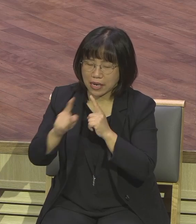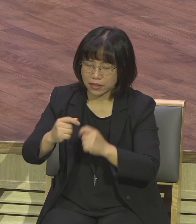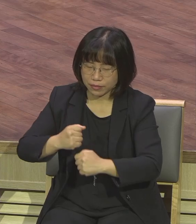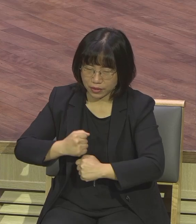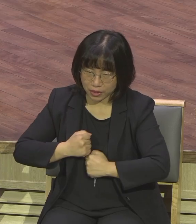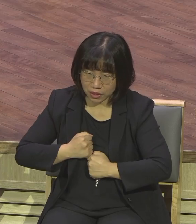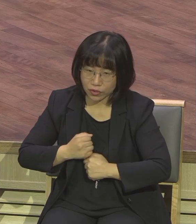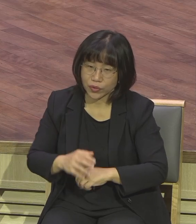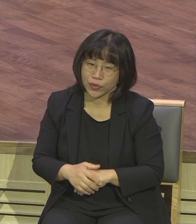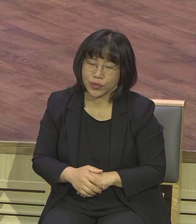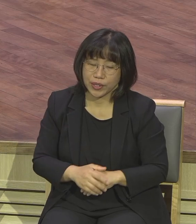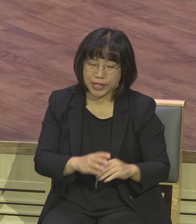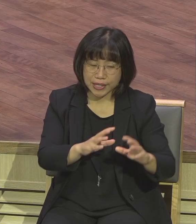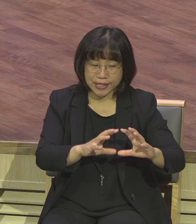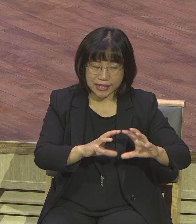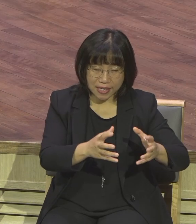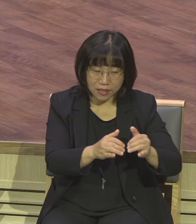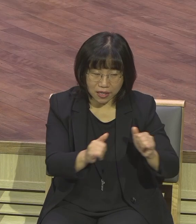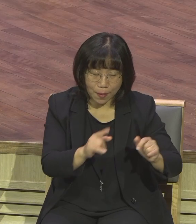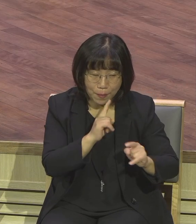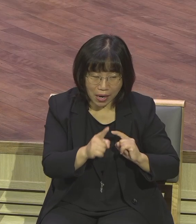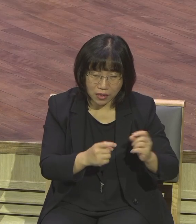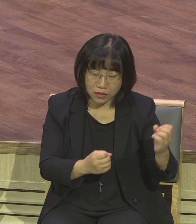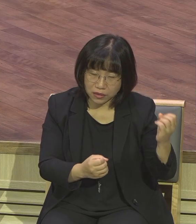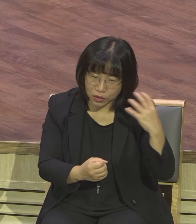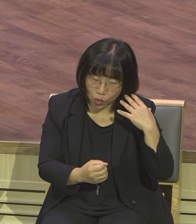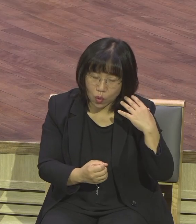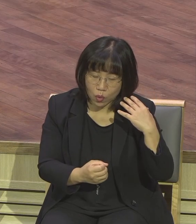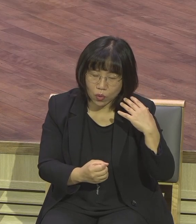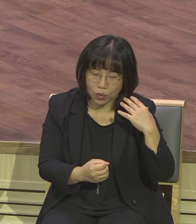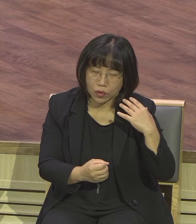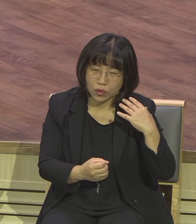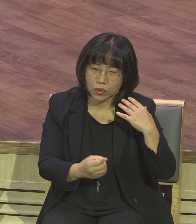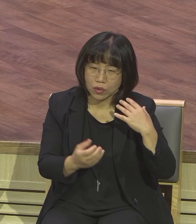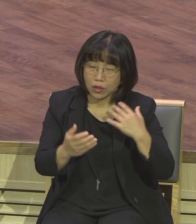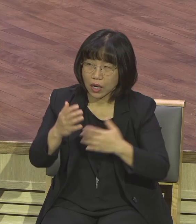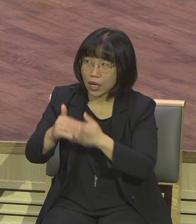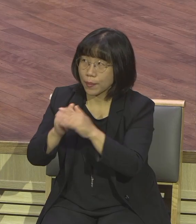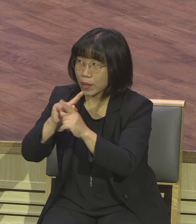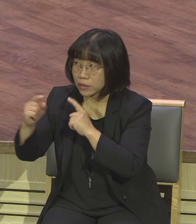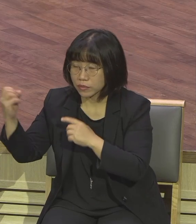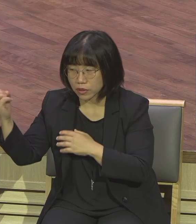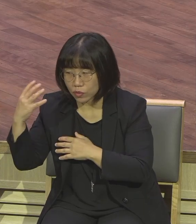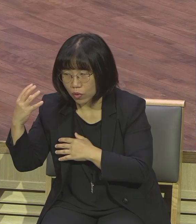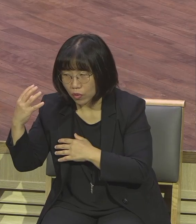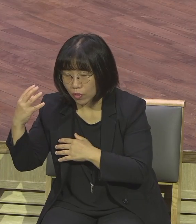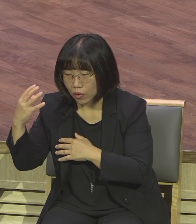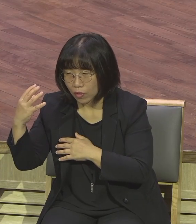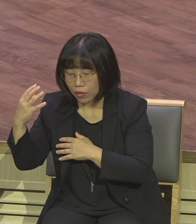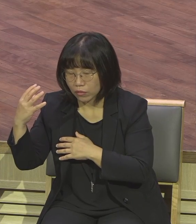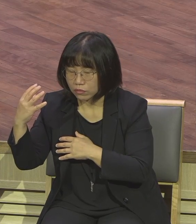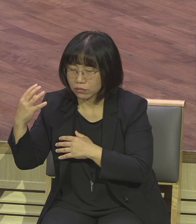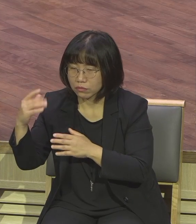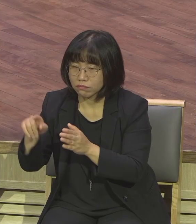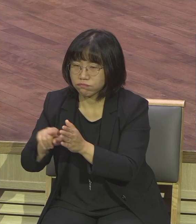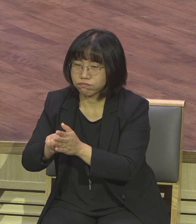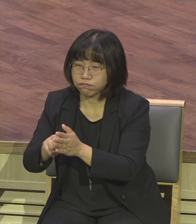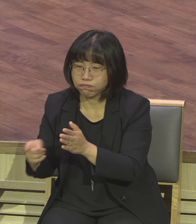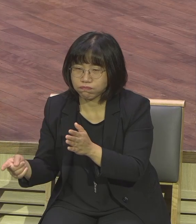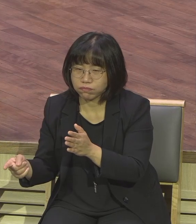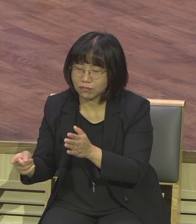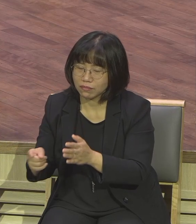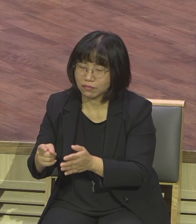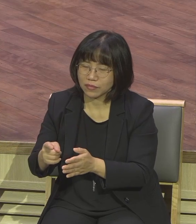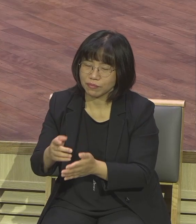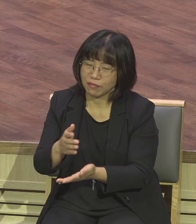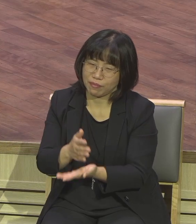하나님 말씀 세상 사람들의 말은 들으면 그대로 기억하고 지키면서 하나님 말씀은 강단에서 말해도 안 지킨다고 듣고